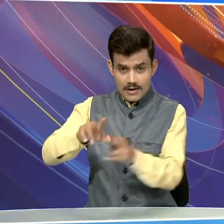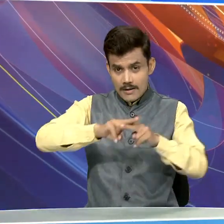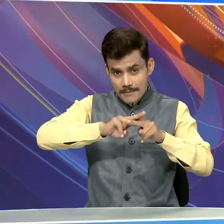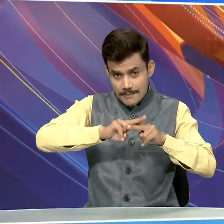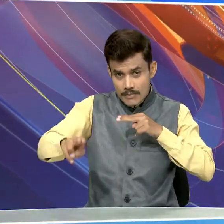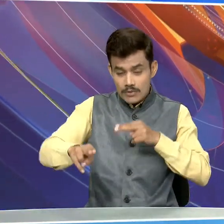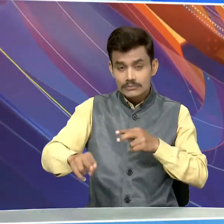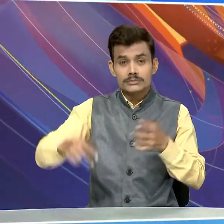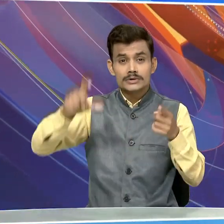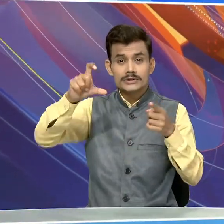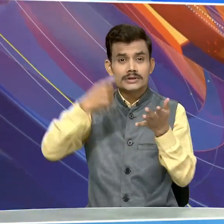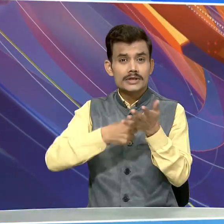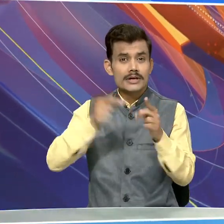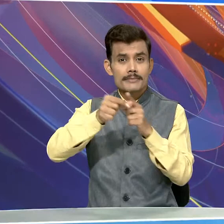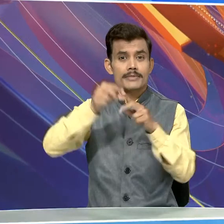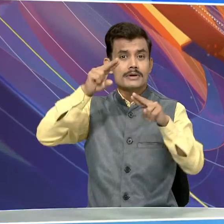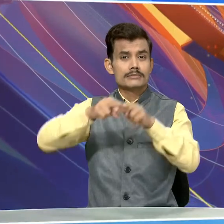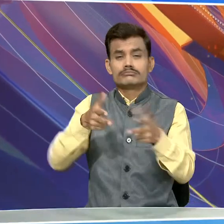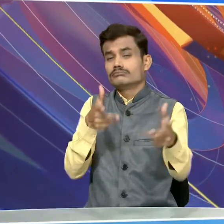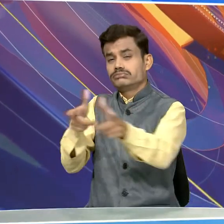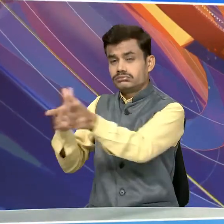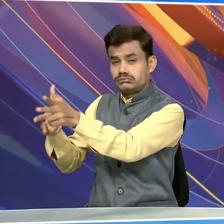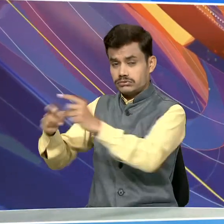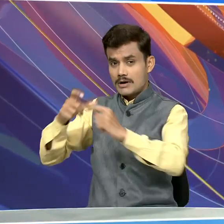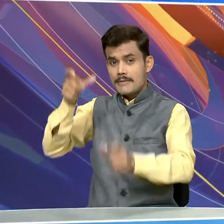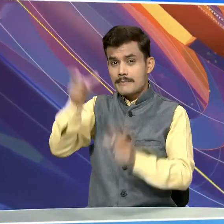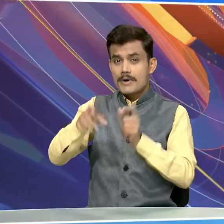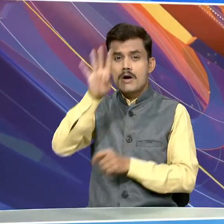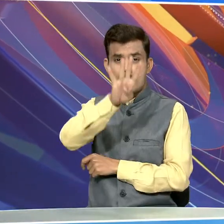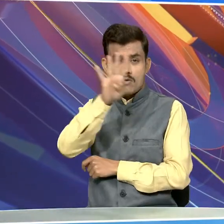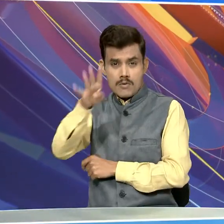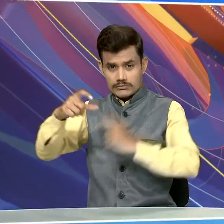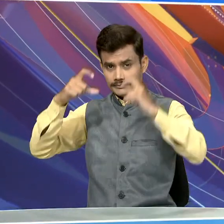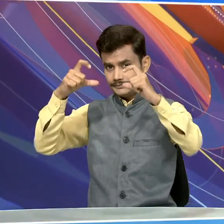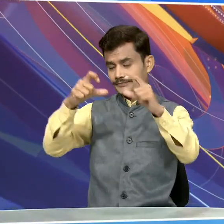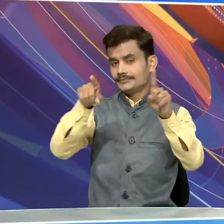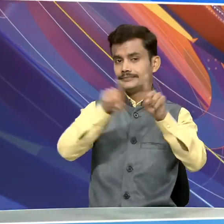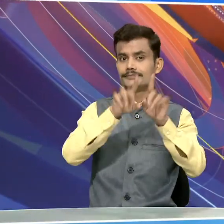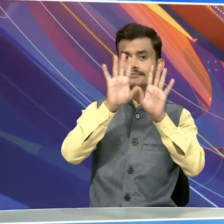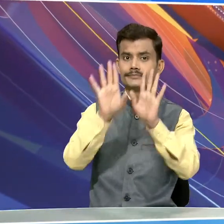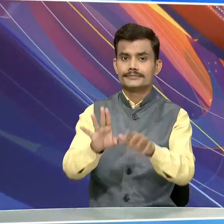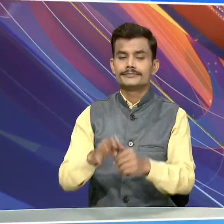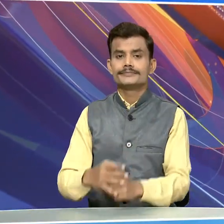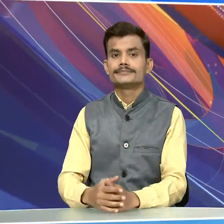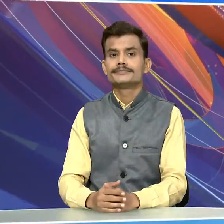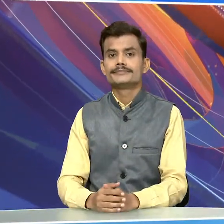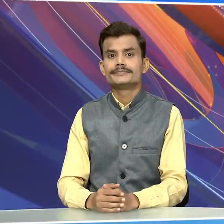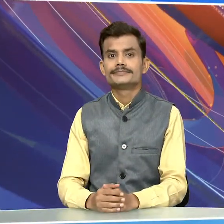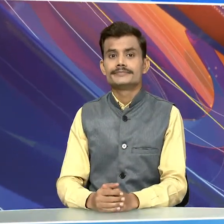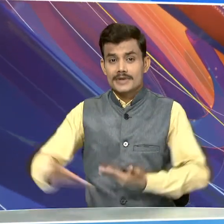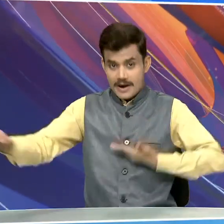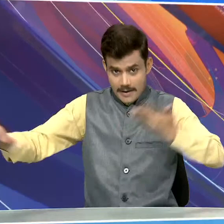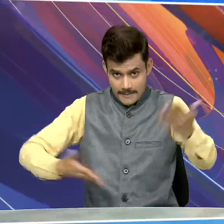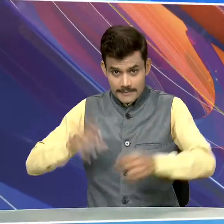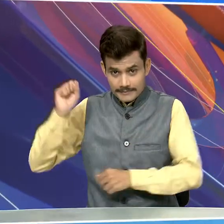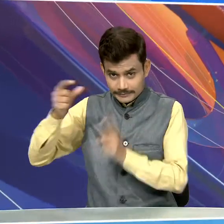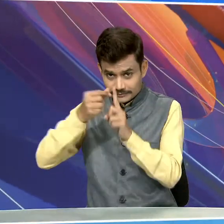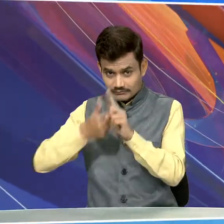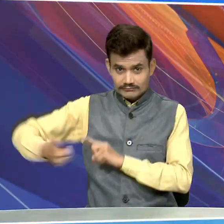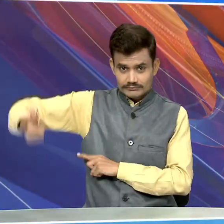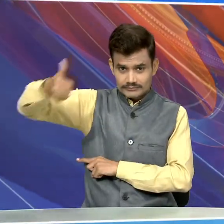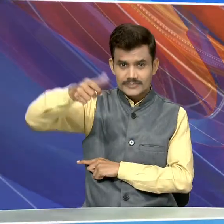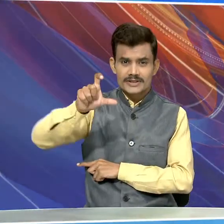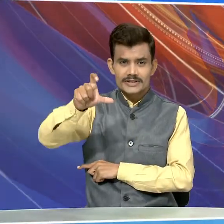प्रत्येक केंद्र पर केंद्रीय सशस्त्र बलों के 4-4 कर्मियों को तैनात किया गया है। पश्चिम बंगाल के